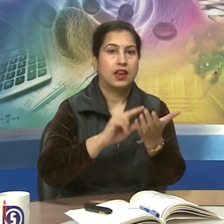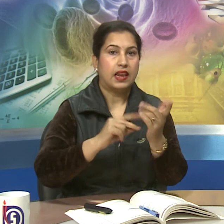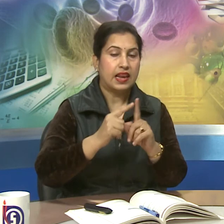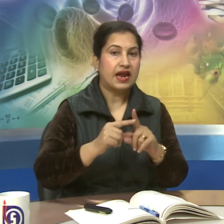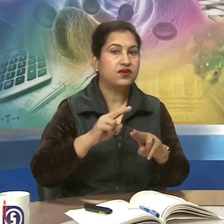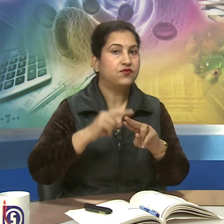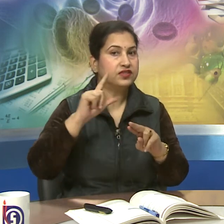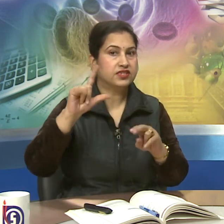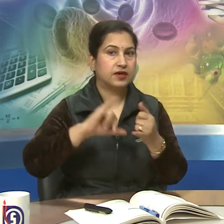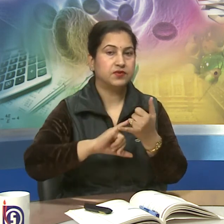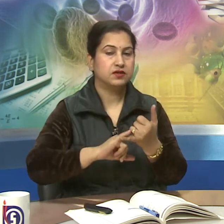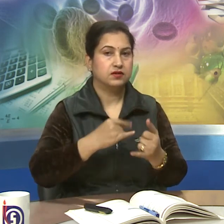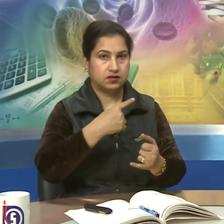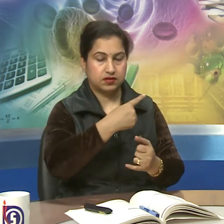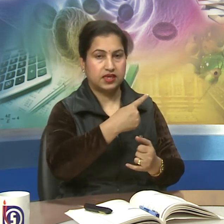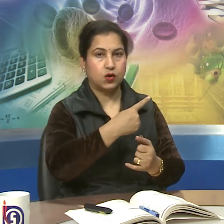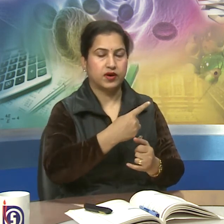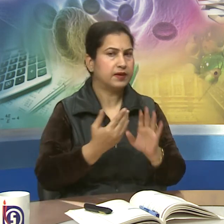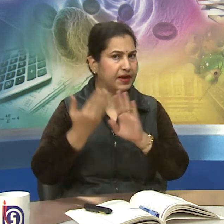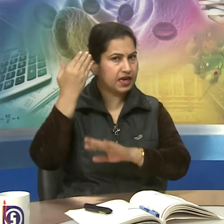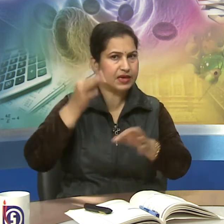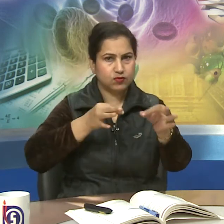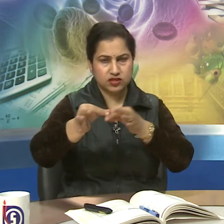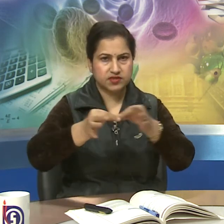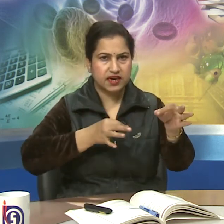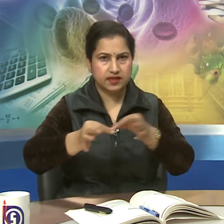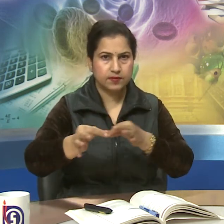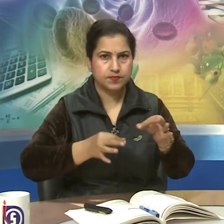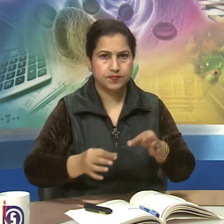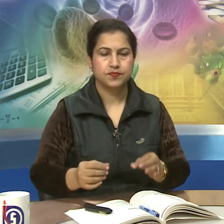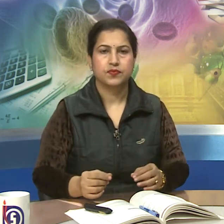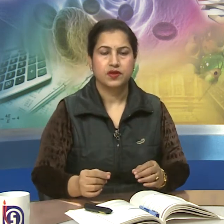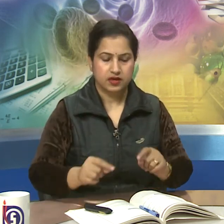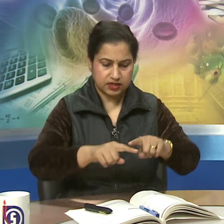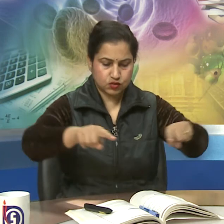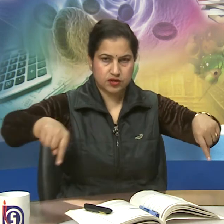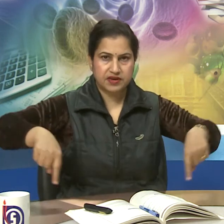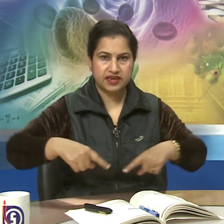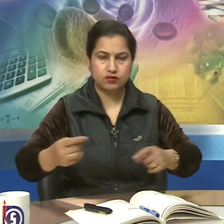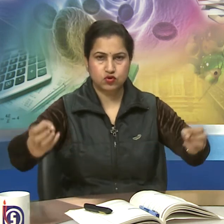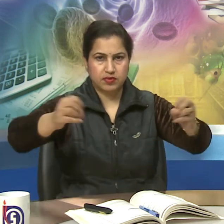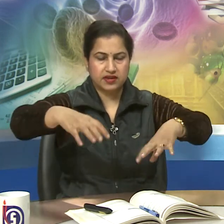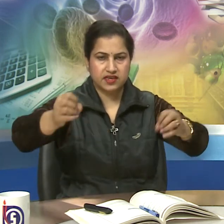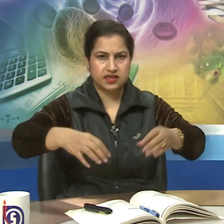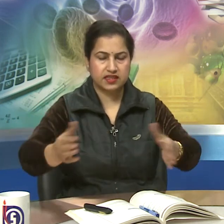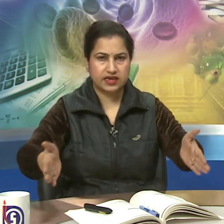थे लैंड फ्रेश भी बिया होगा यह पहले आपको समझाया था कि जमीन है उसको भर दिया जाता है